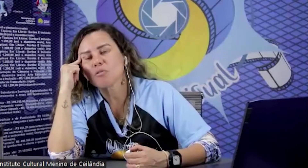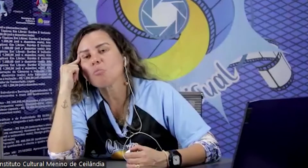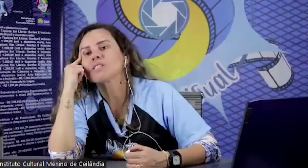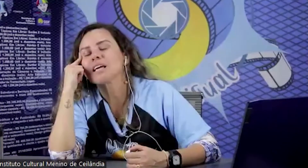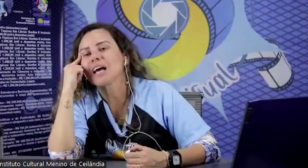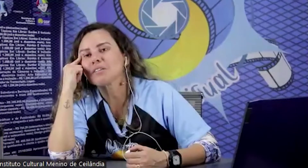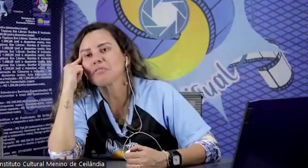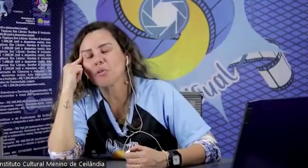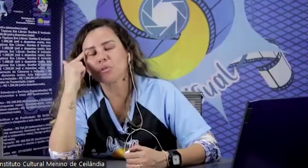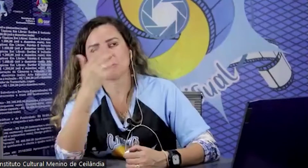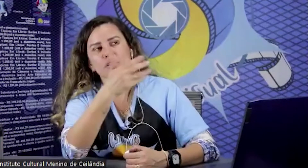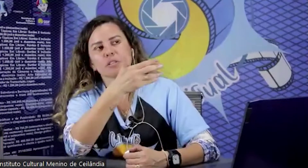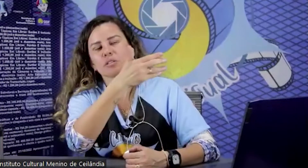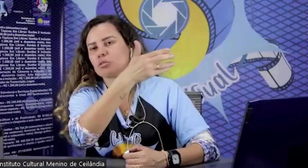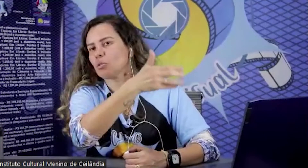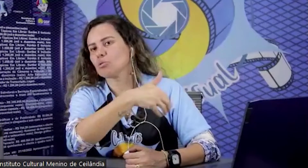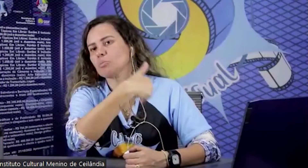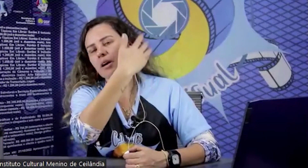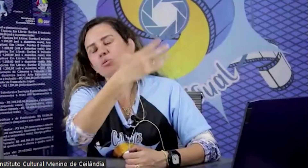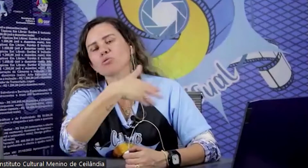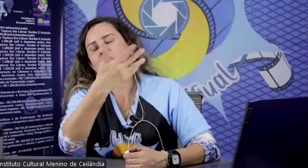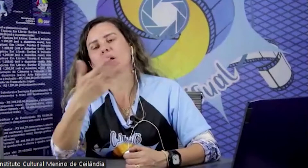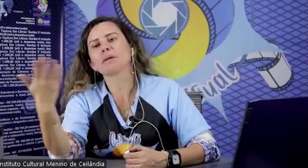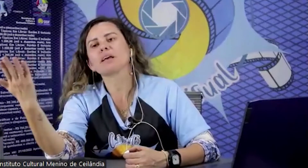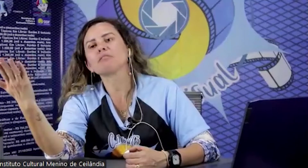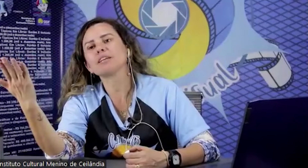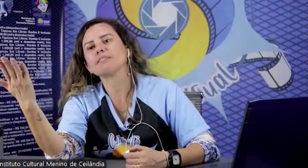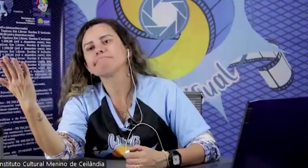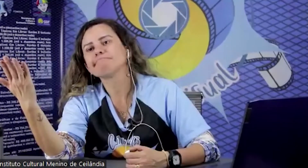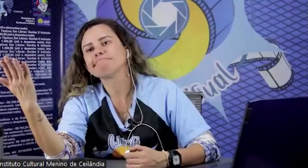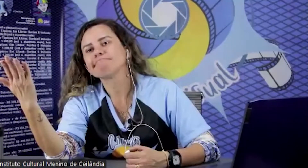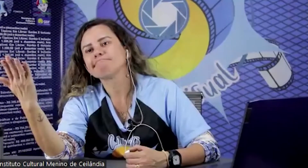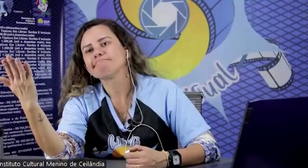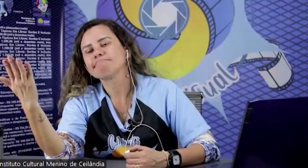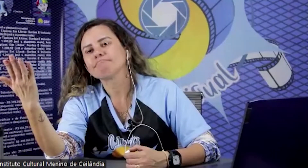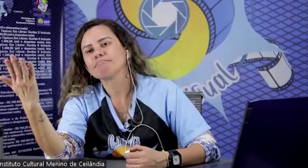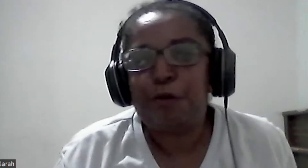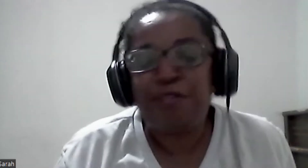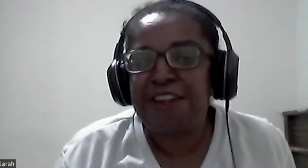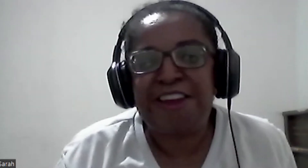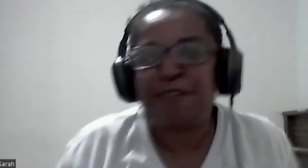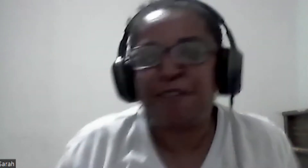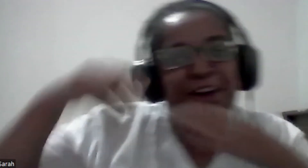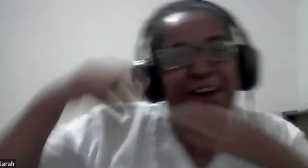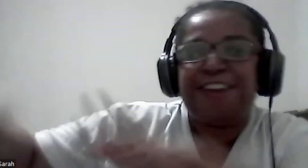como será que foi todo o percurso fundamental dele? Horrível. Não viram ele, né? Jogado de